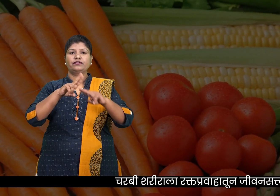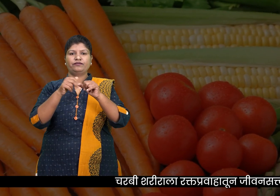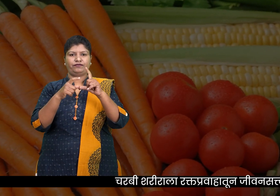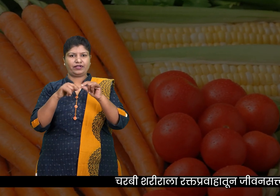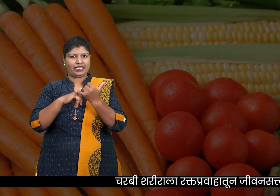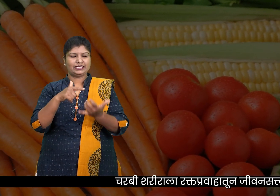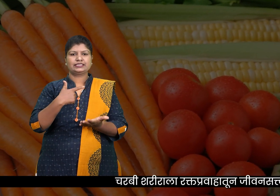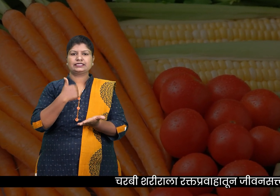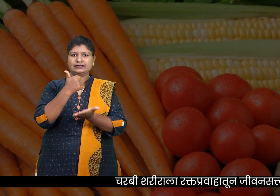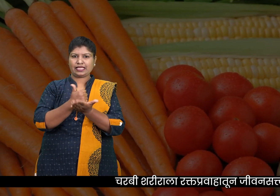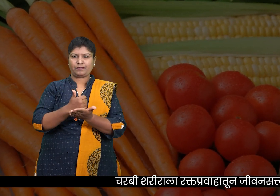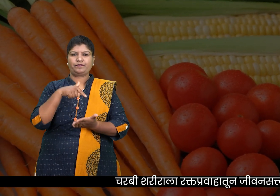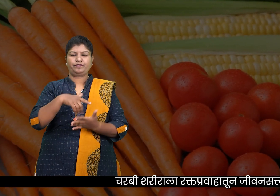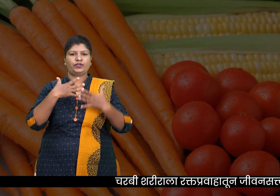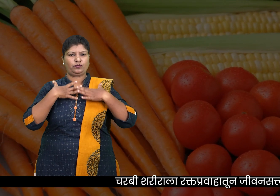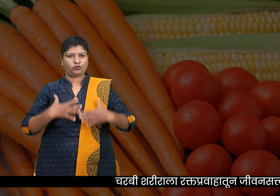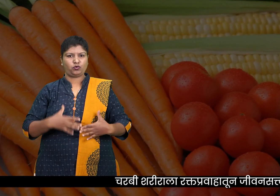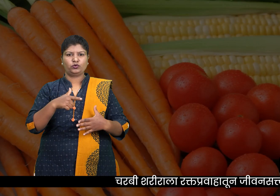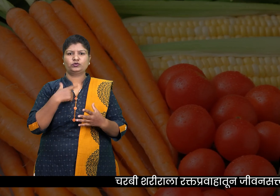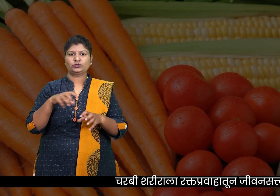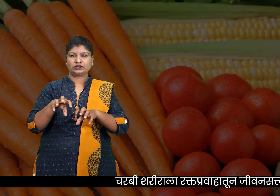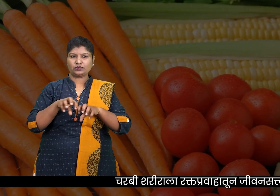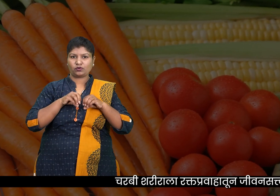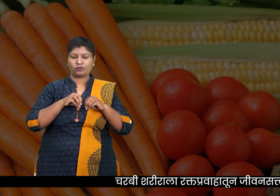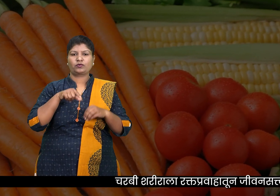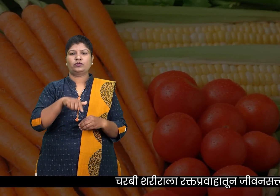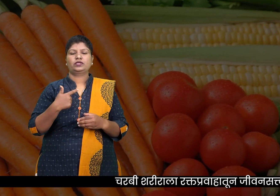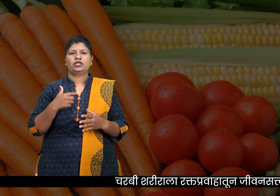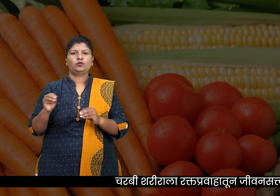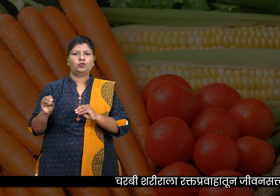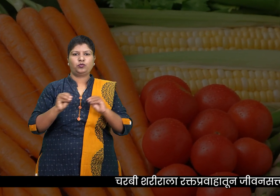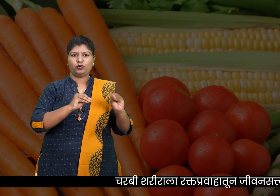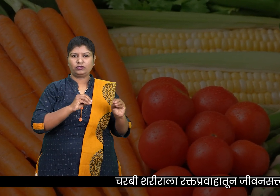चरबी शरीराला रक्तप्रवाहातून जीवनसत्वे,